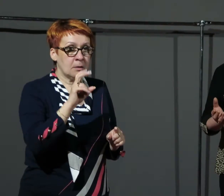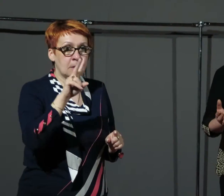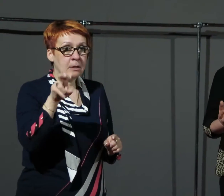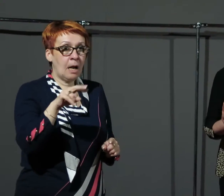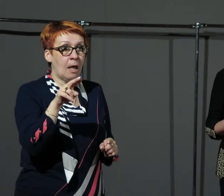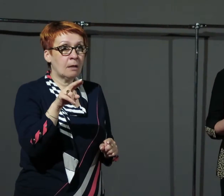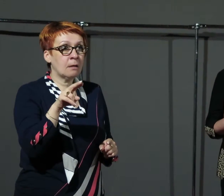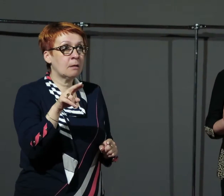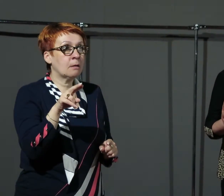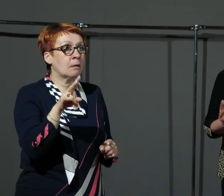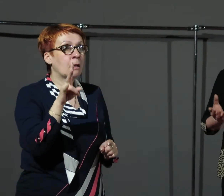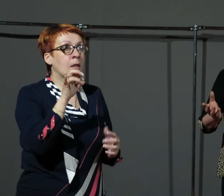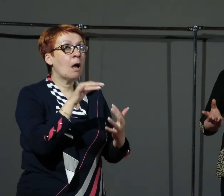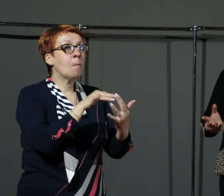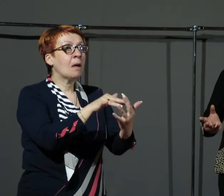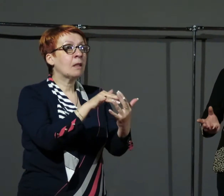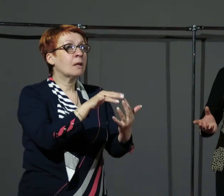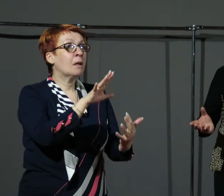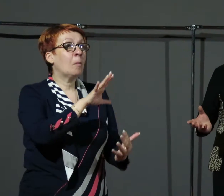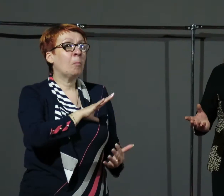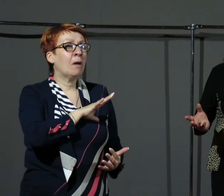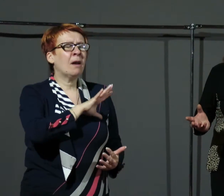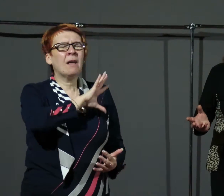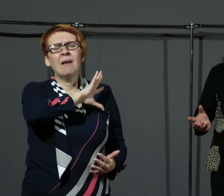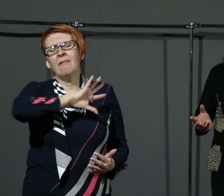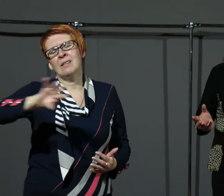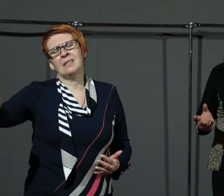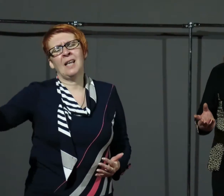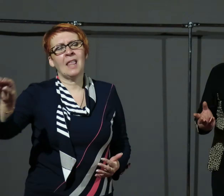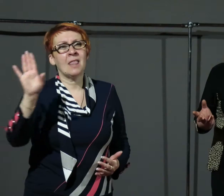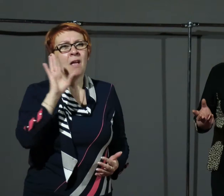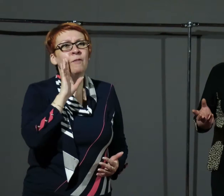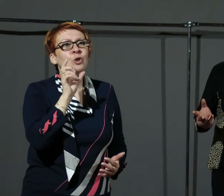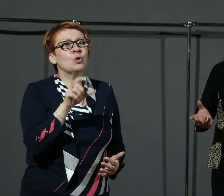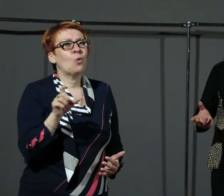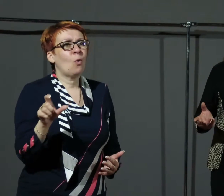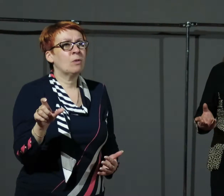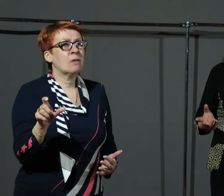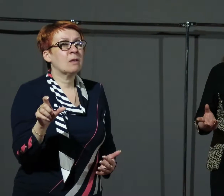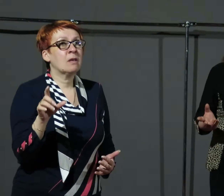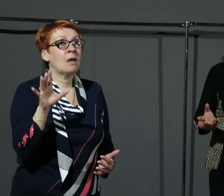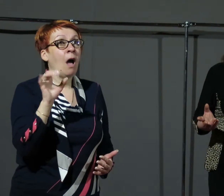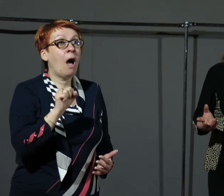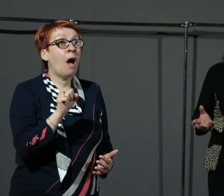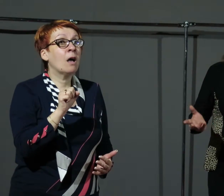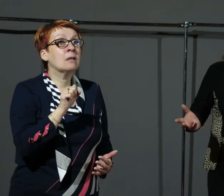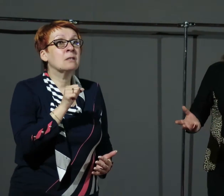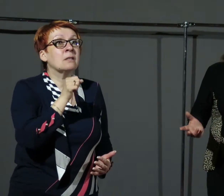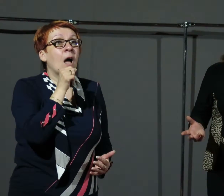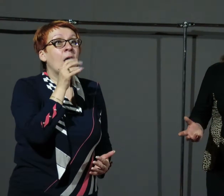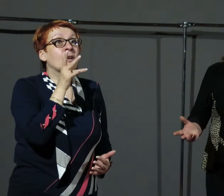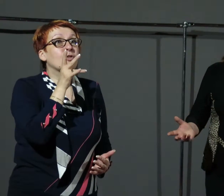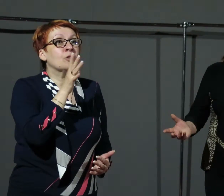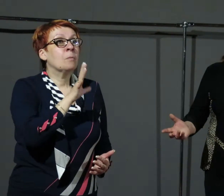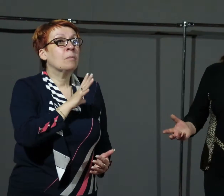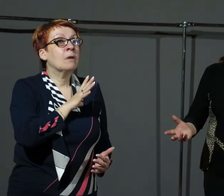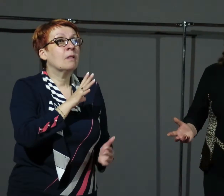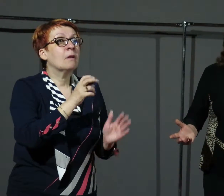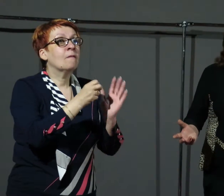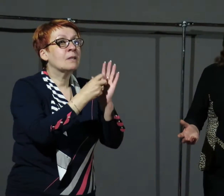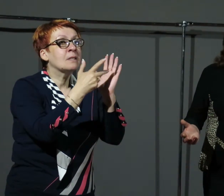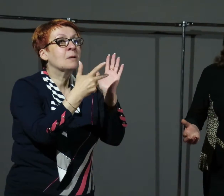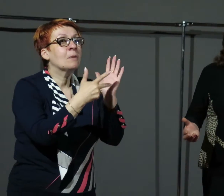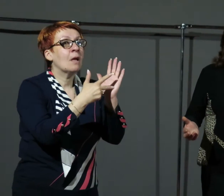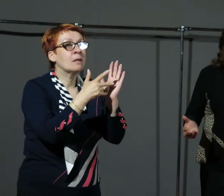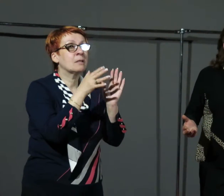Но батареи были сплошь девчонки, а старшей было 18